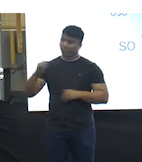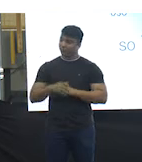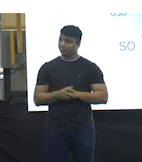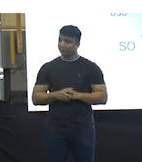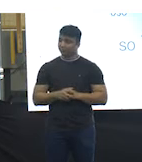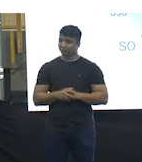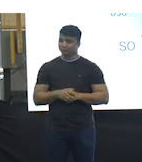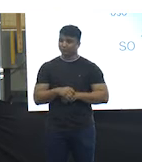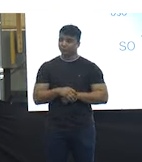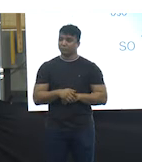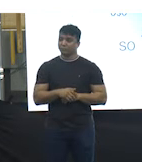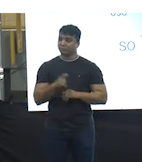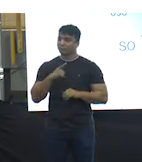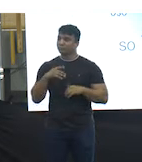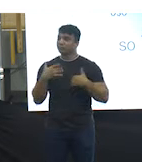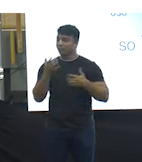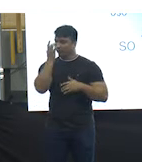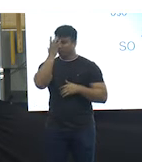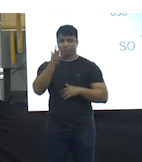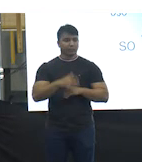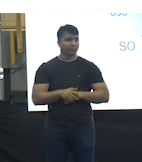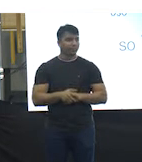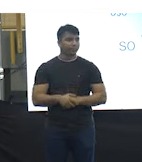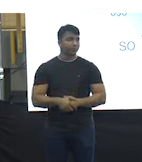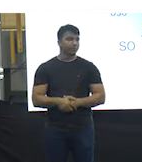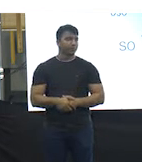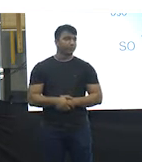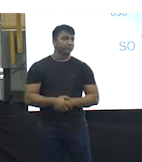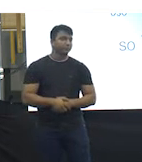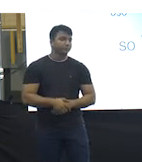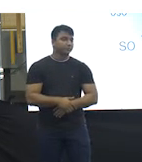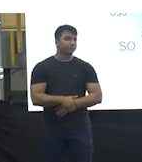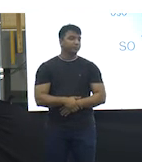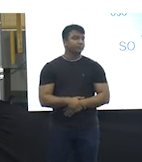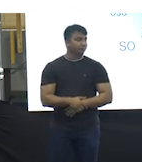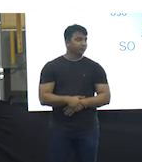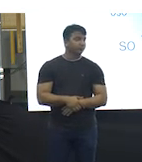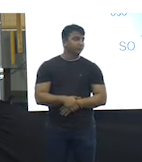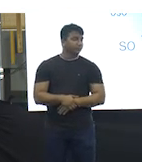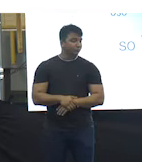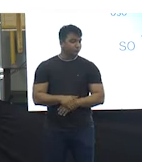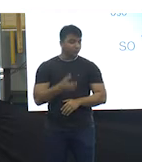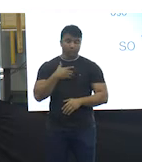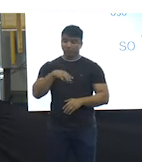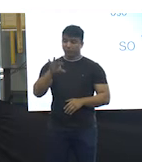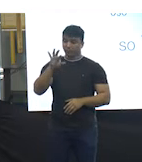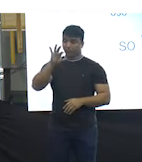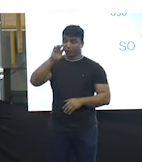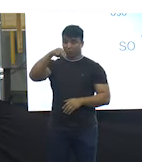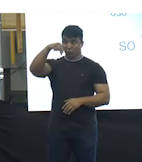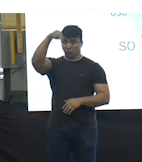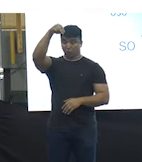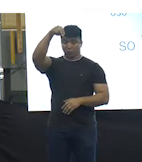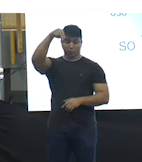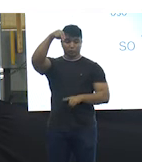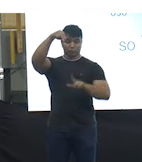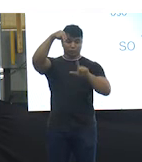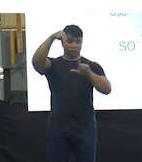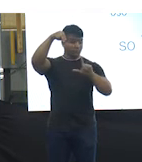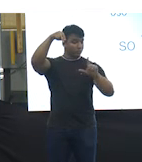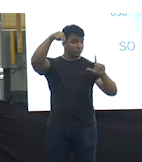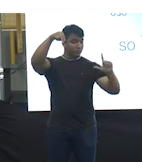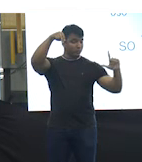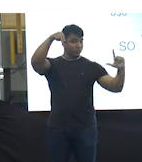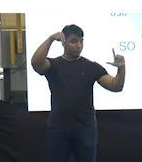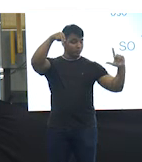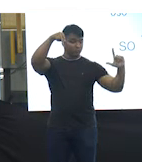pontos colaterais, fácil. Não tem o que fazer. Pega o centro entre o norte e o leste, puxa